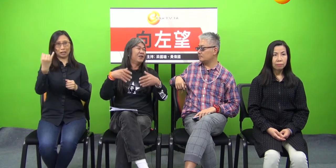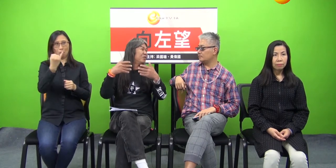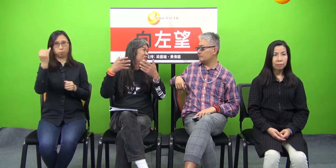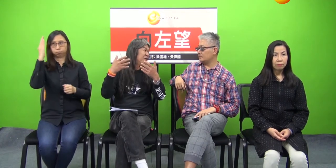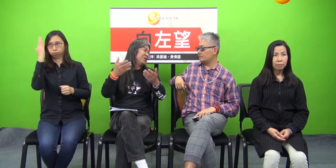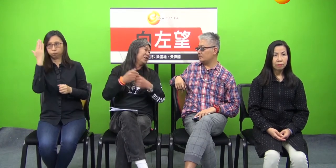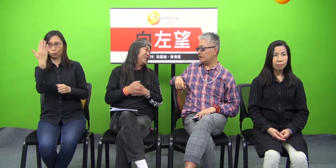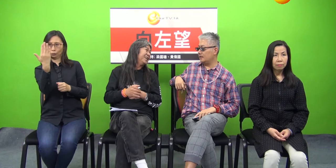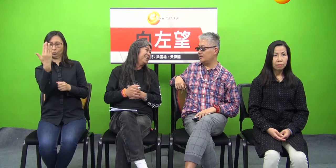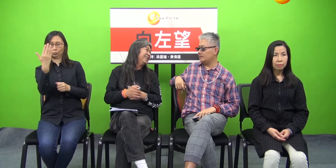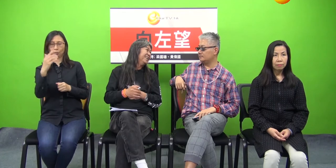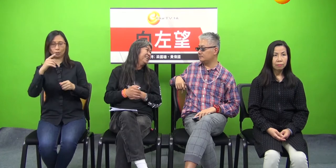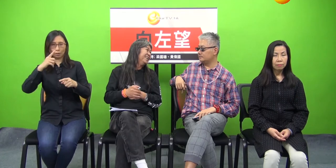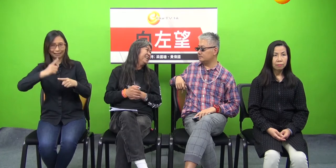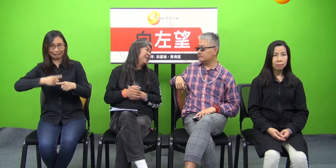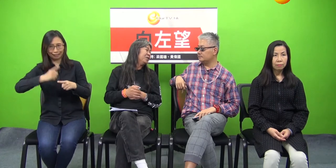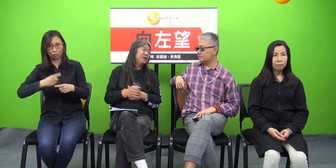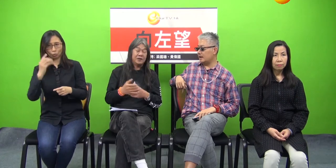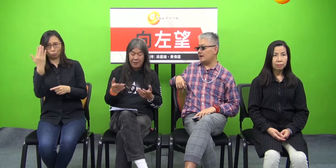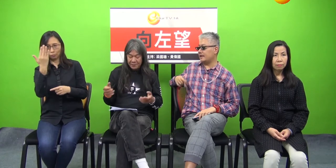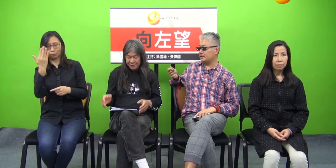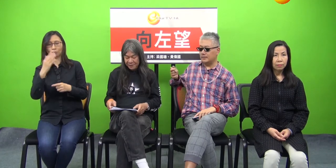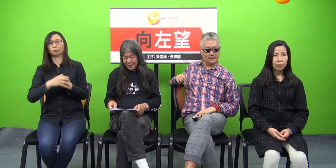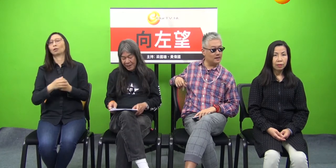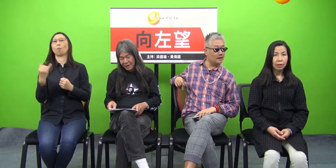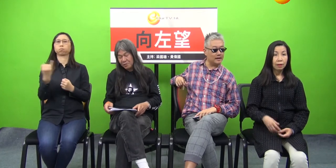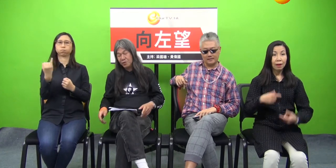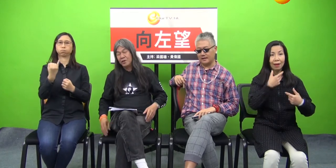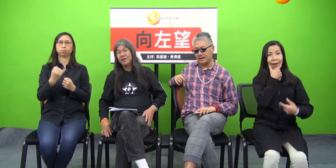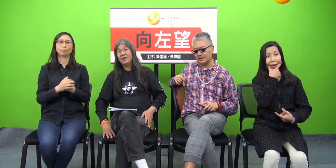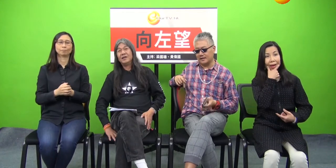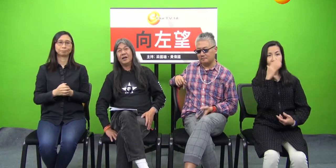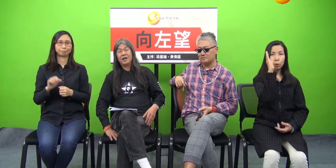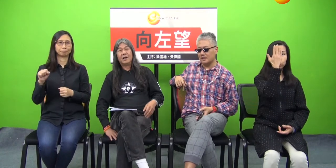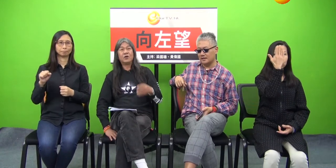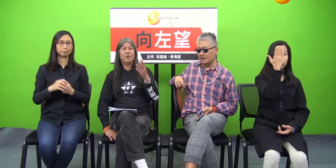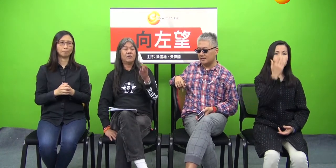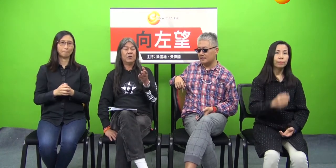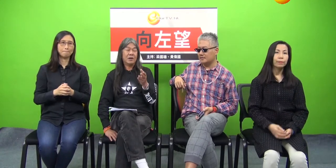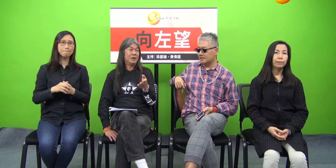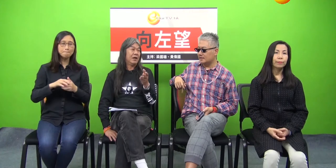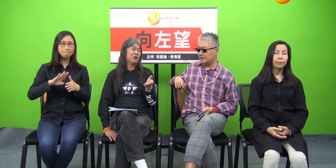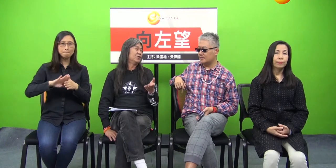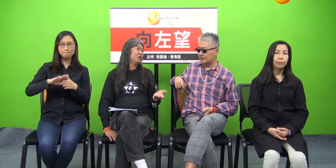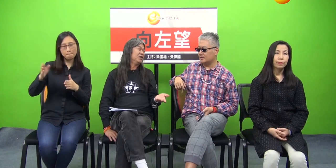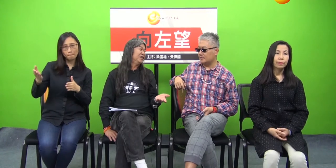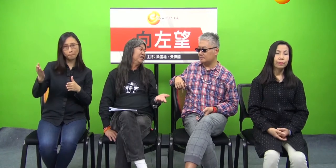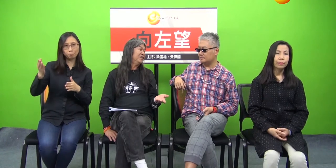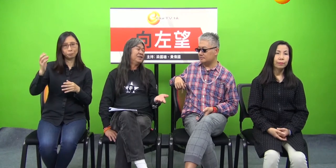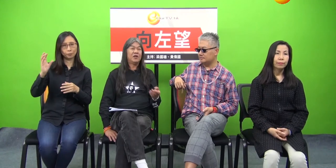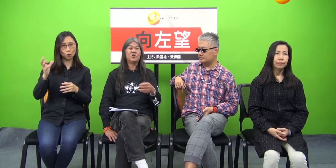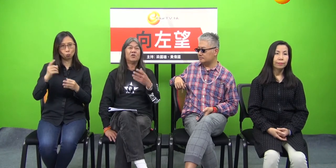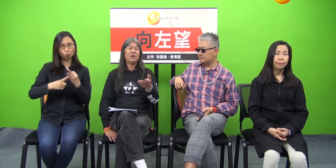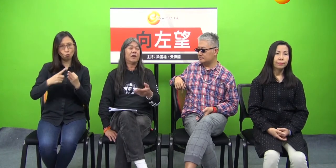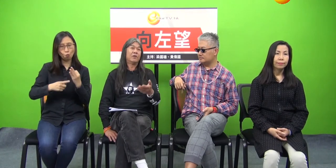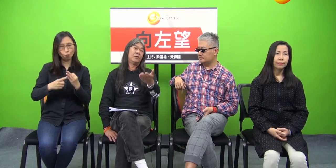梗係壞咗啦，係咪？ 即係哈哈鏡啫嘛， 係啦，冇錯。嗱，咁所以黃振文第一個就錯咗，即